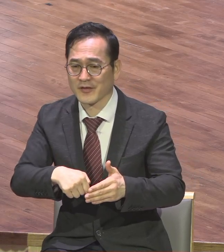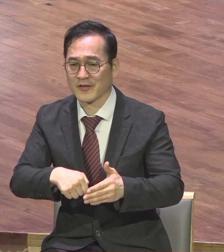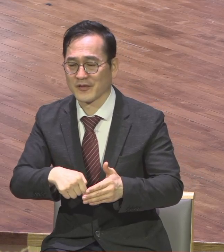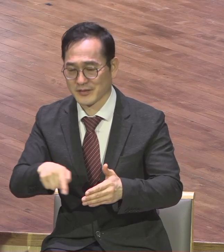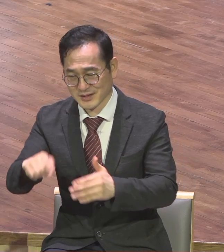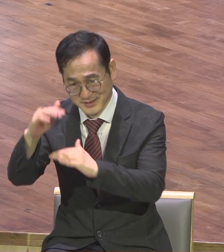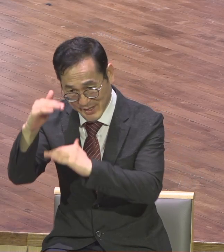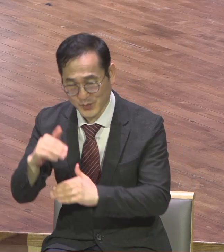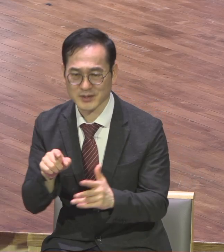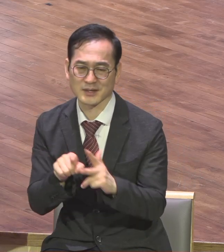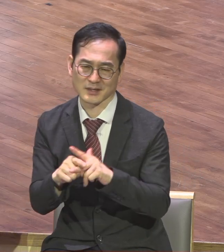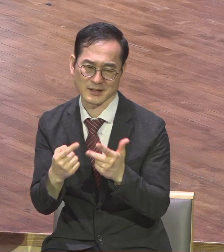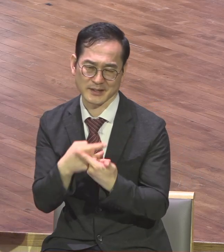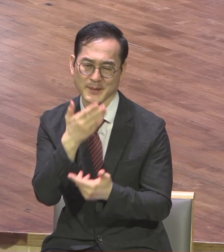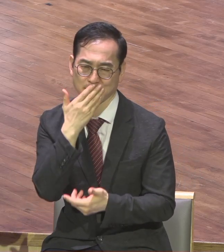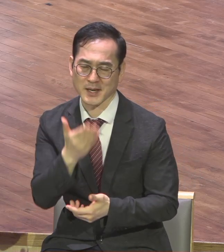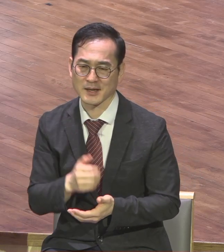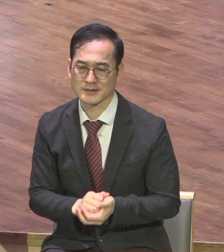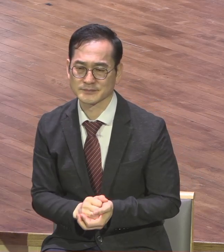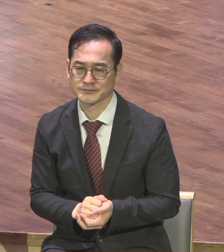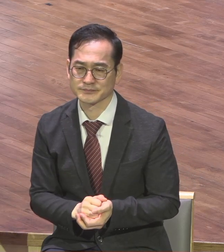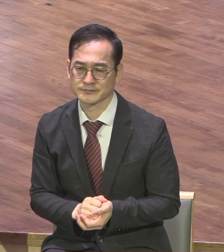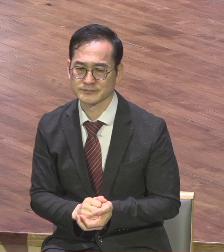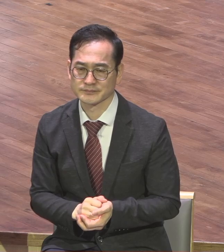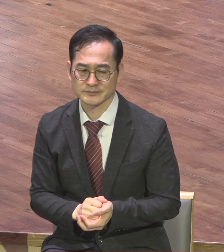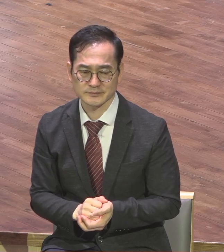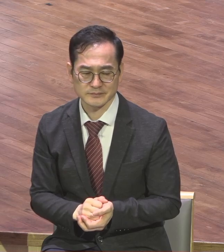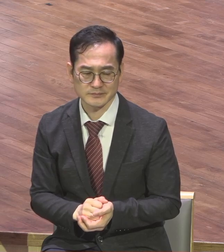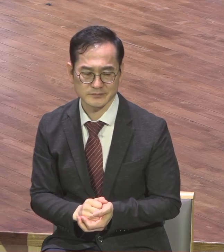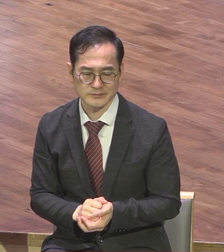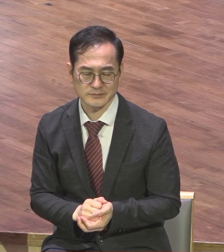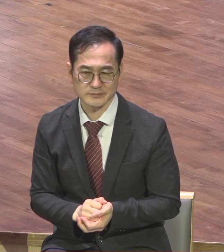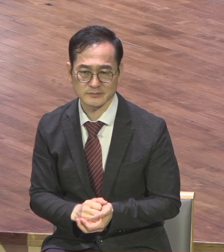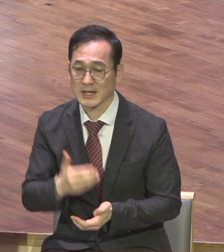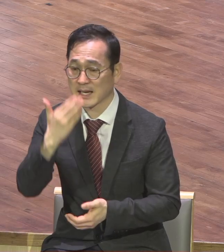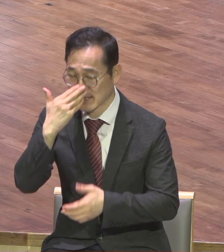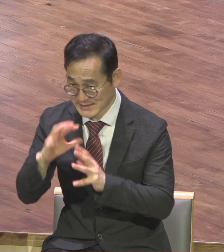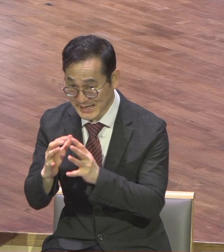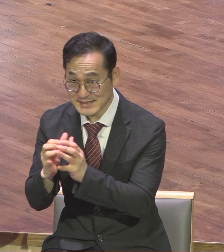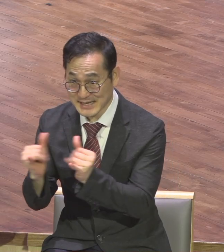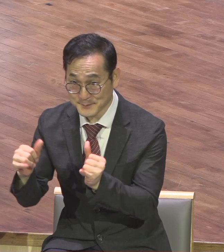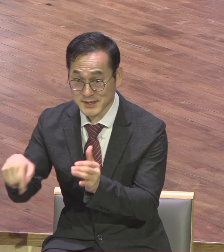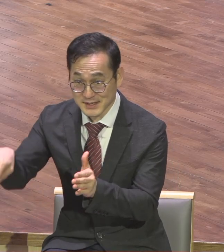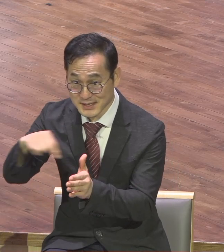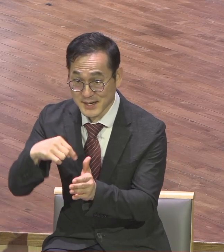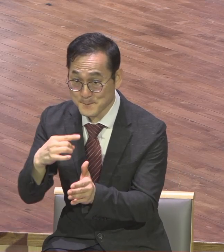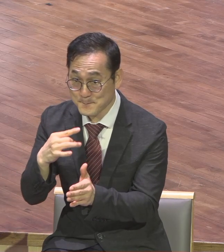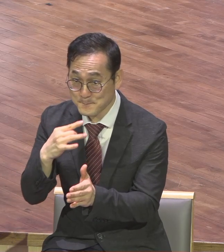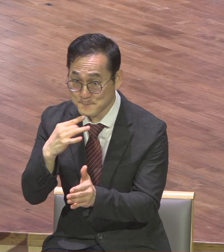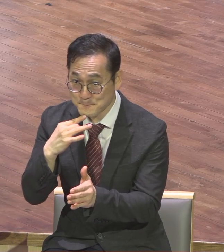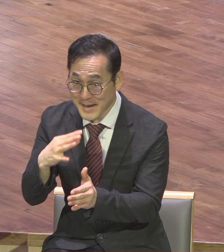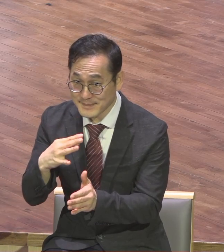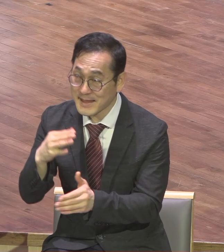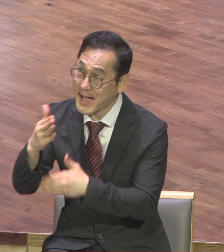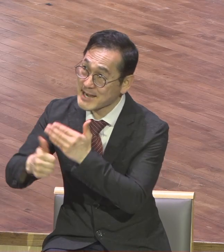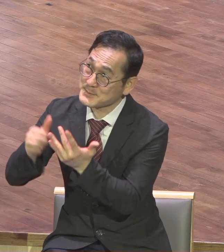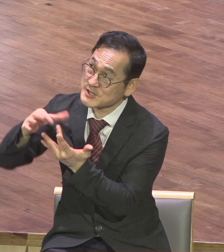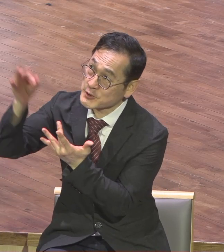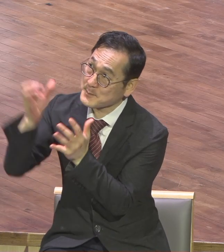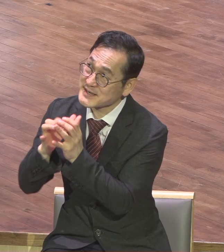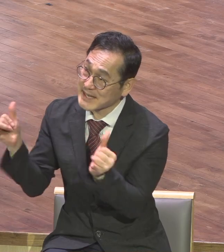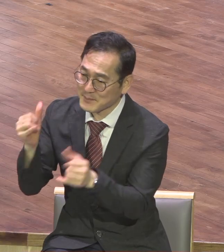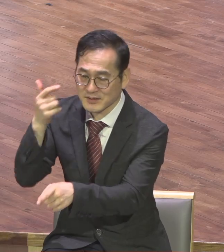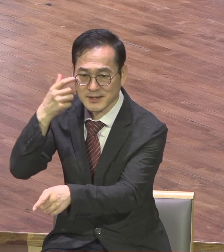내용들이에요. 자, 구약시대 유대인이라 불리는 이 이스라엘 백성들만이 구약시대는 하나님의